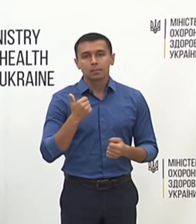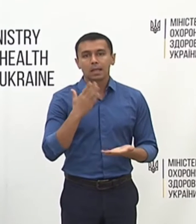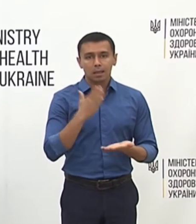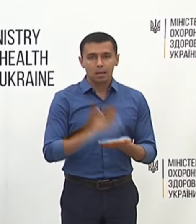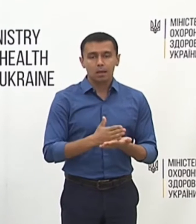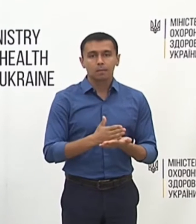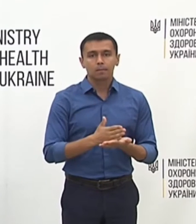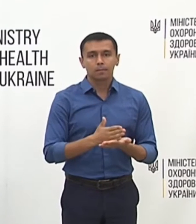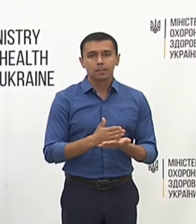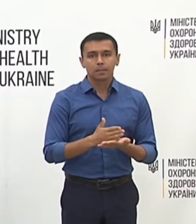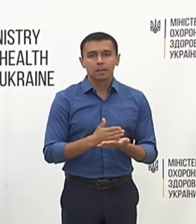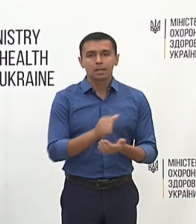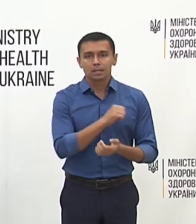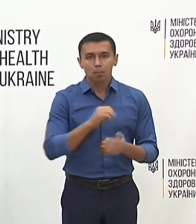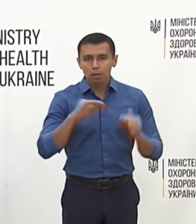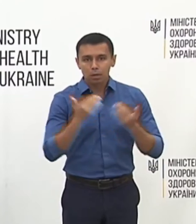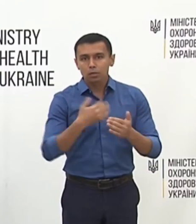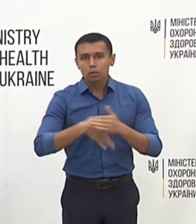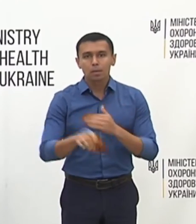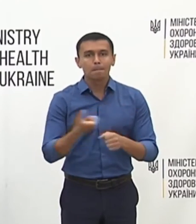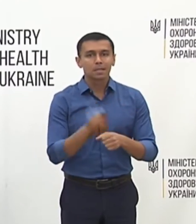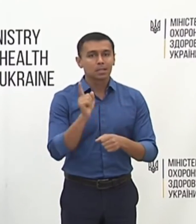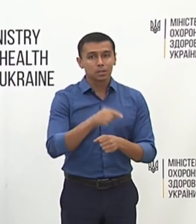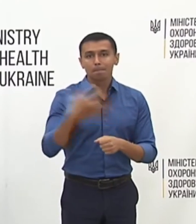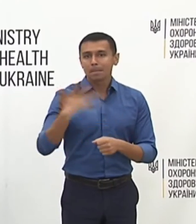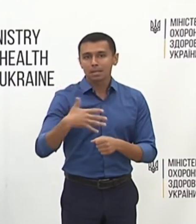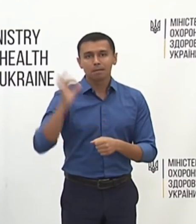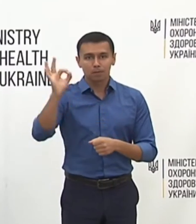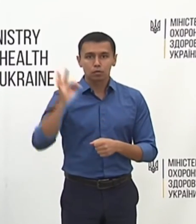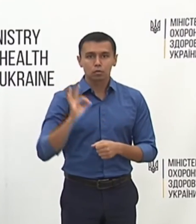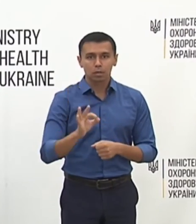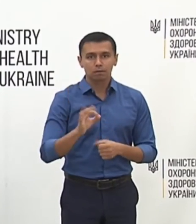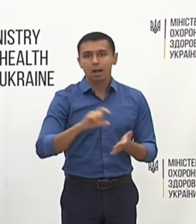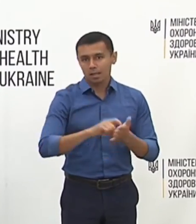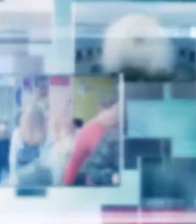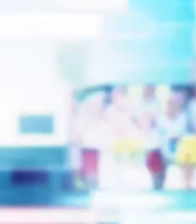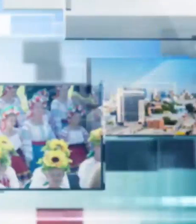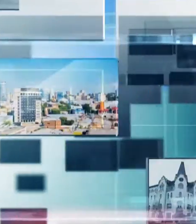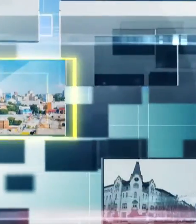є на самоізоляцію йдуть більше ніж 50% класів.